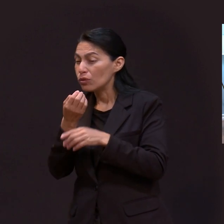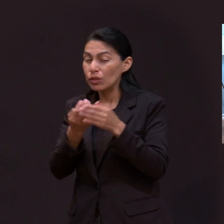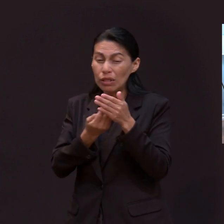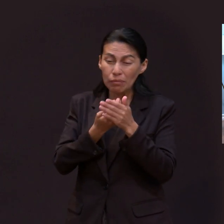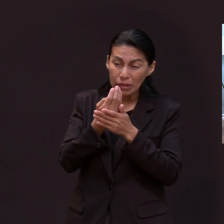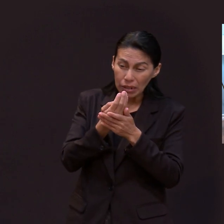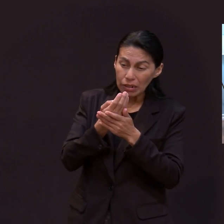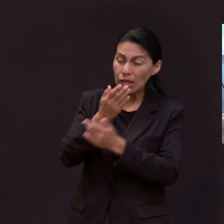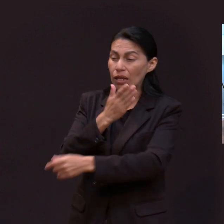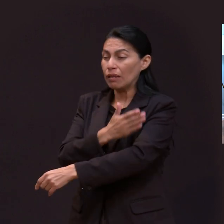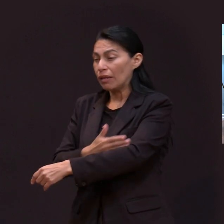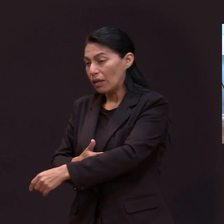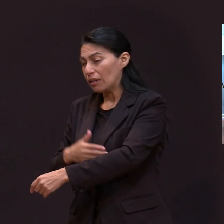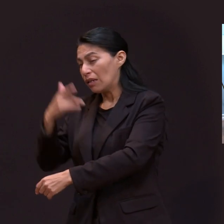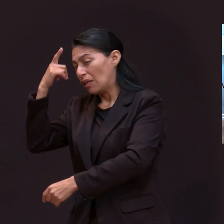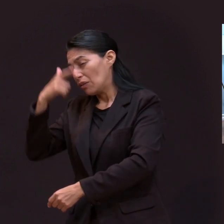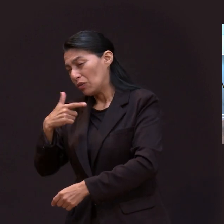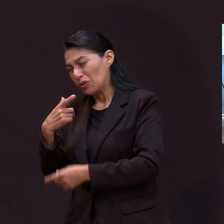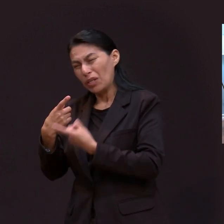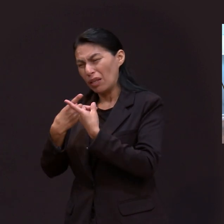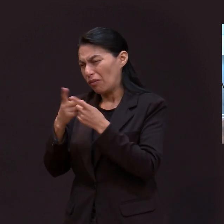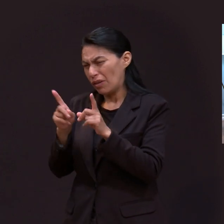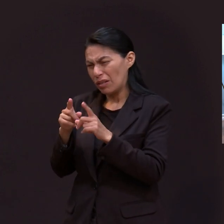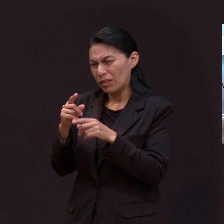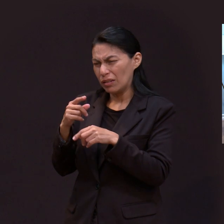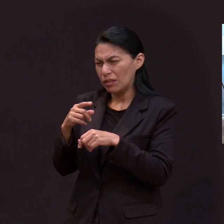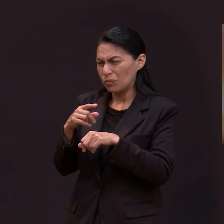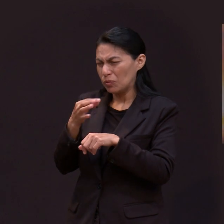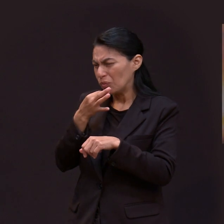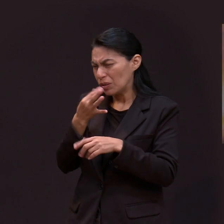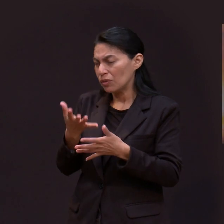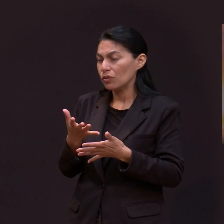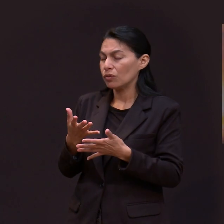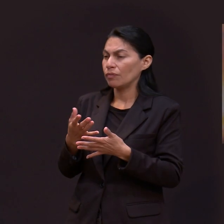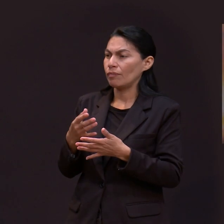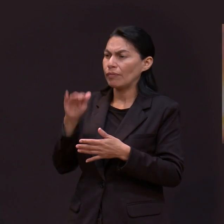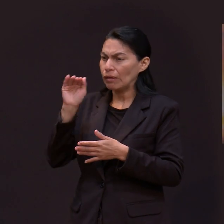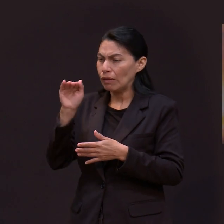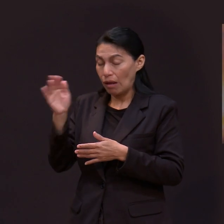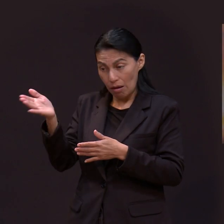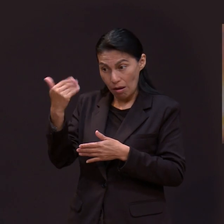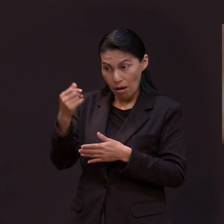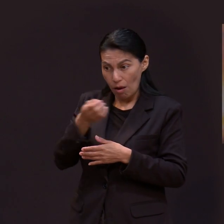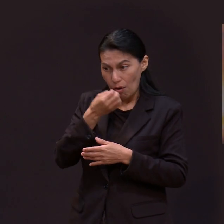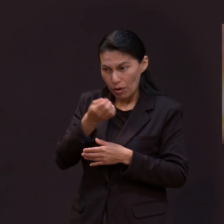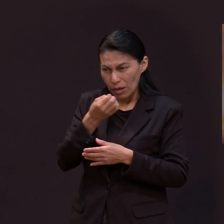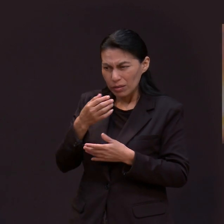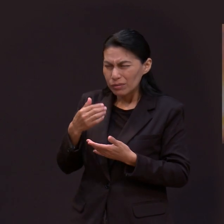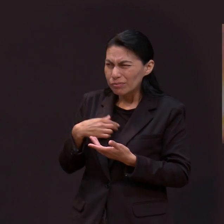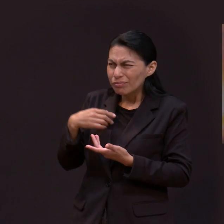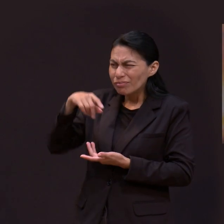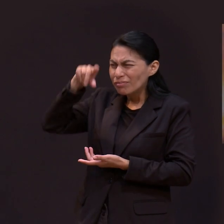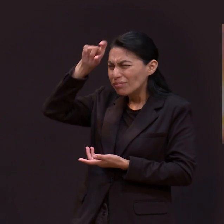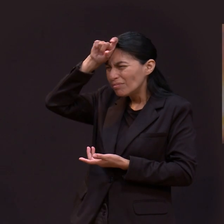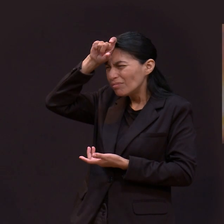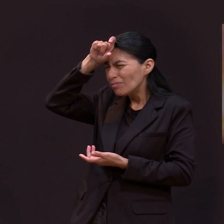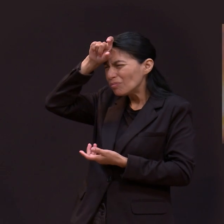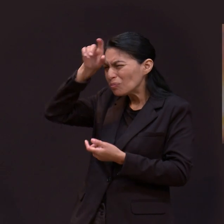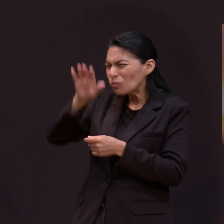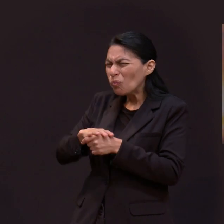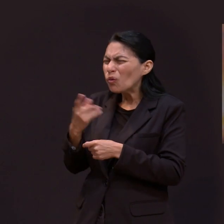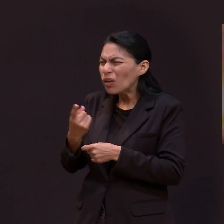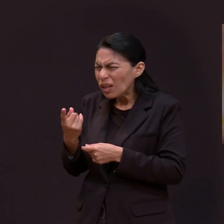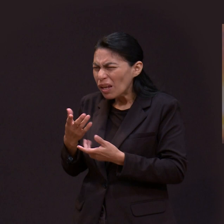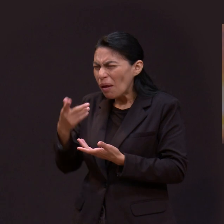y a veces yo decía tanto para osea me causa mucha conmoción no pero luego entendí